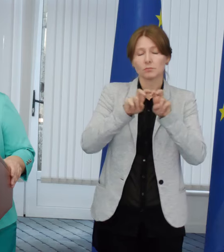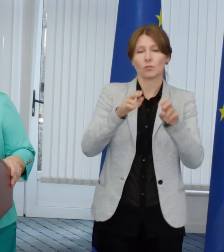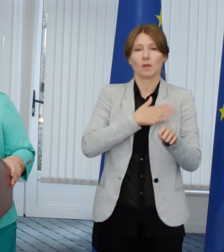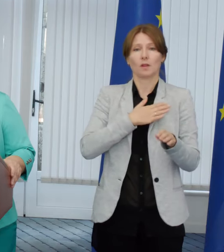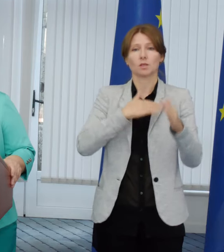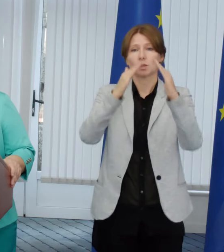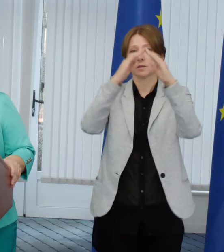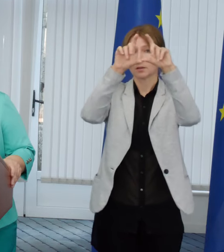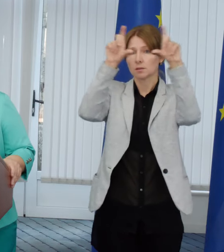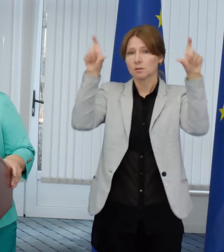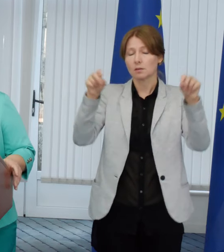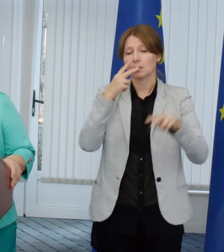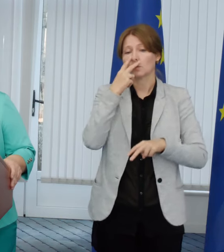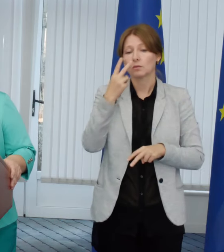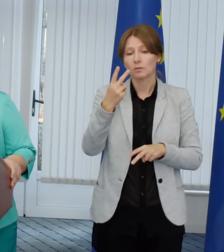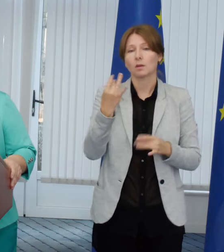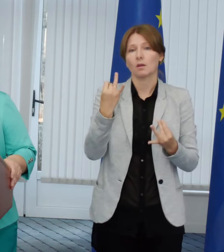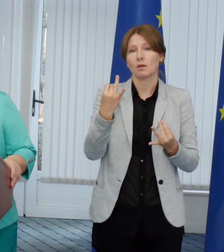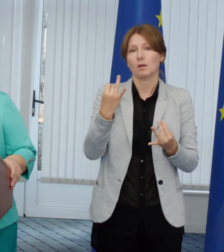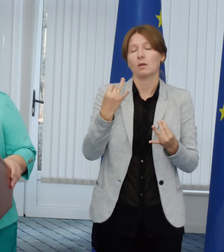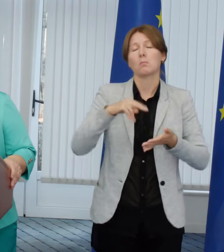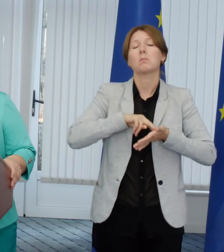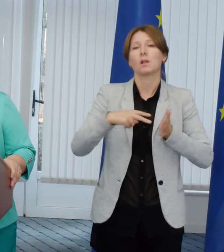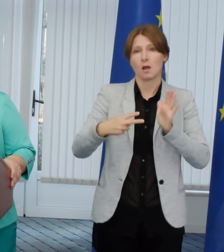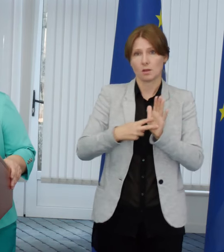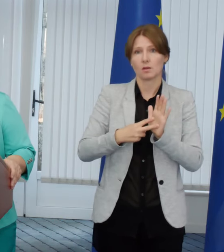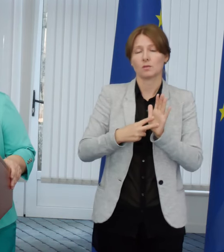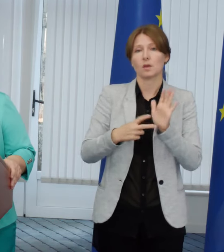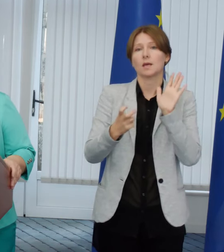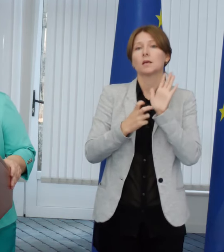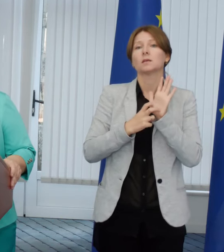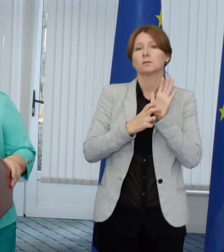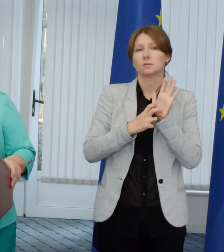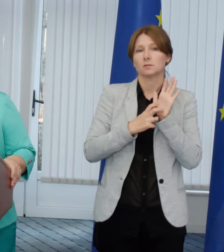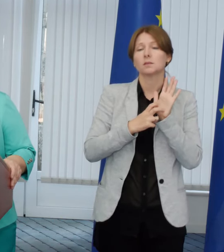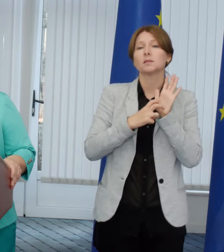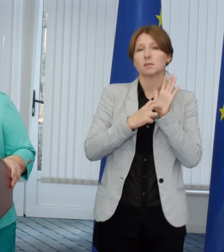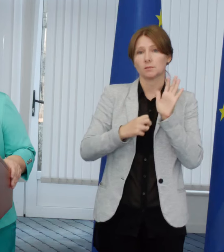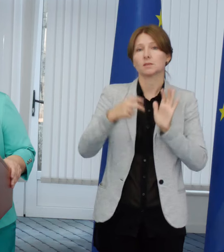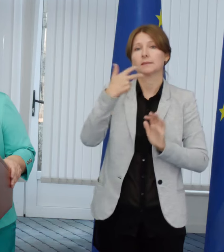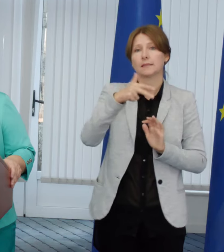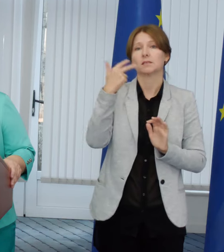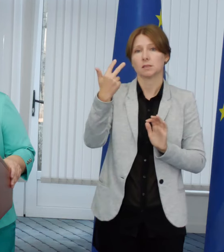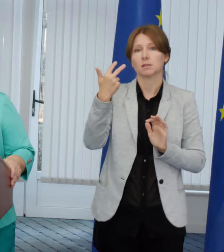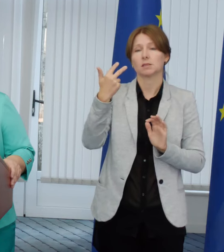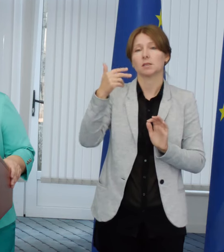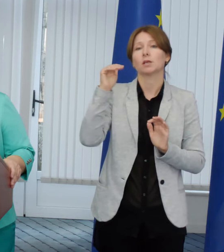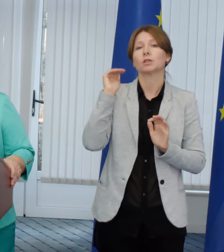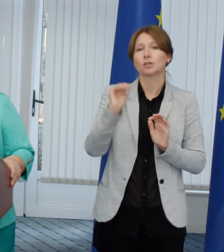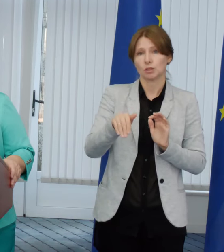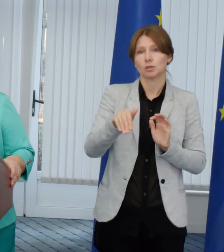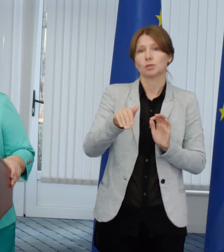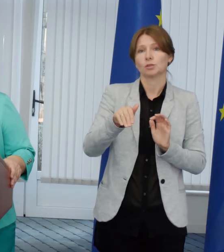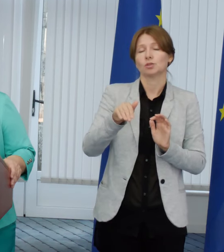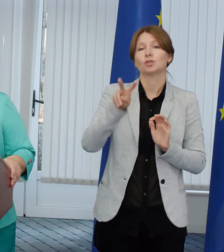edificiului și au fost planificați 700 33,64